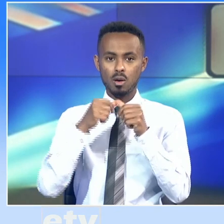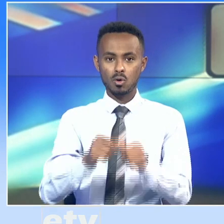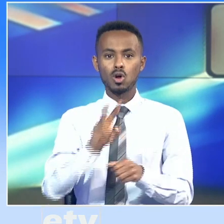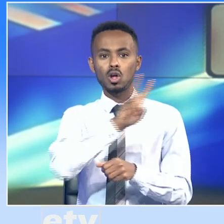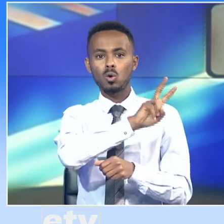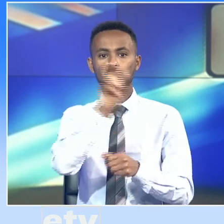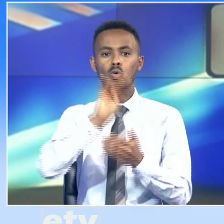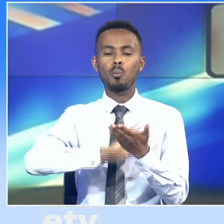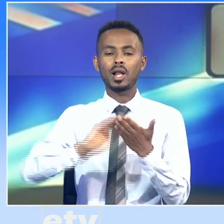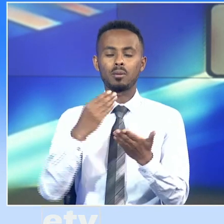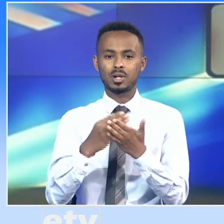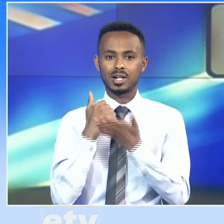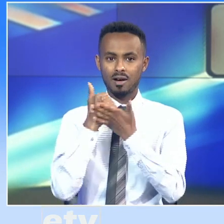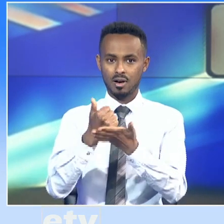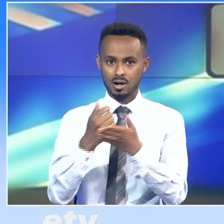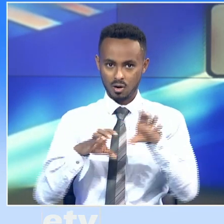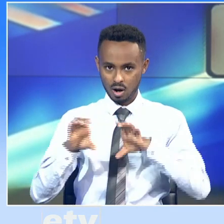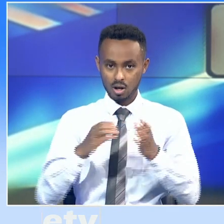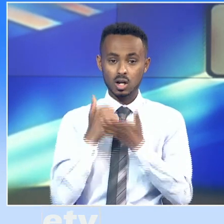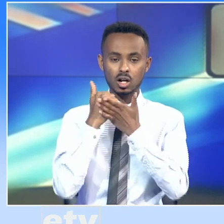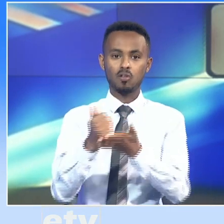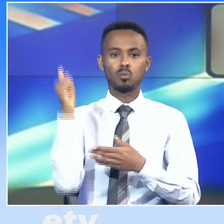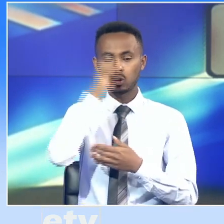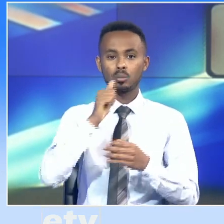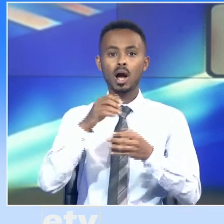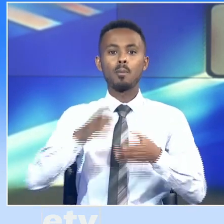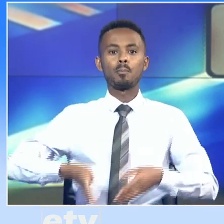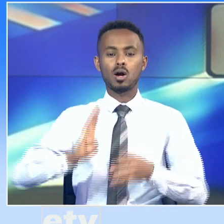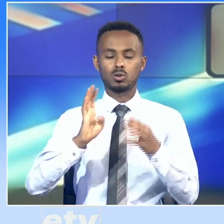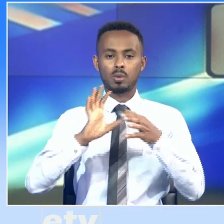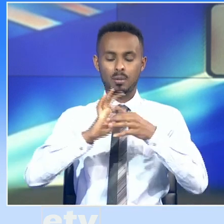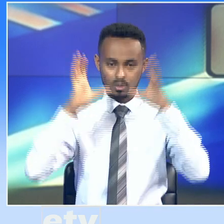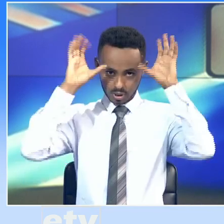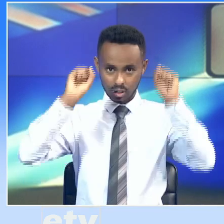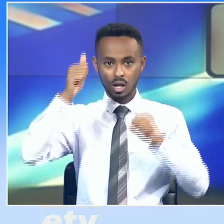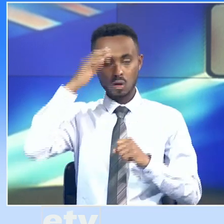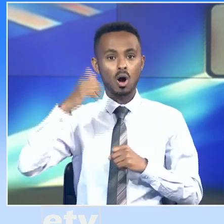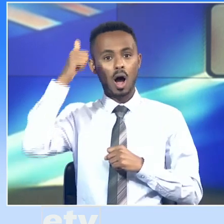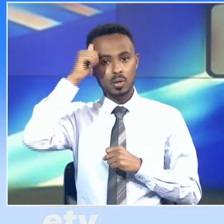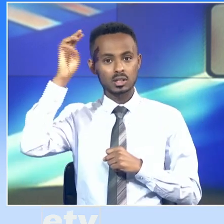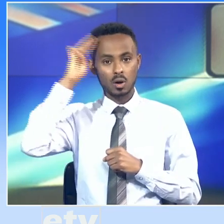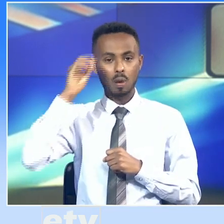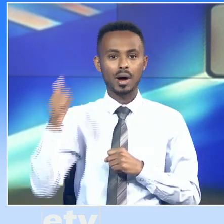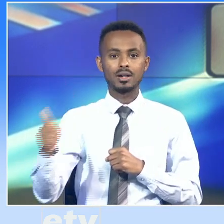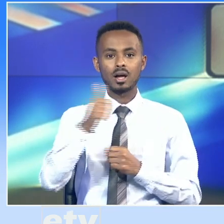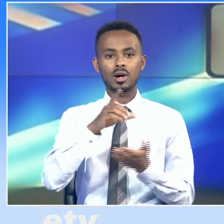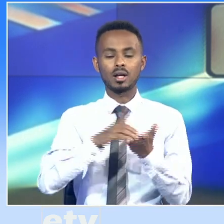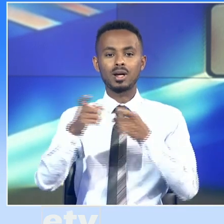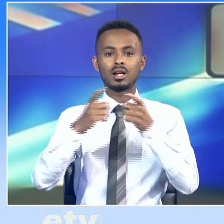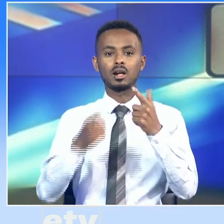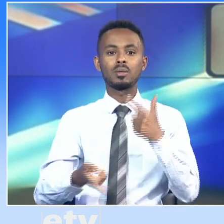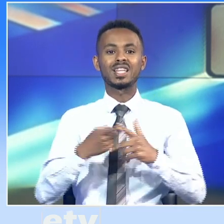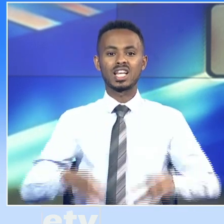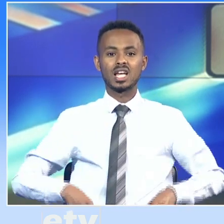የ200 ሚሊዮን ብር ድጋፍ አበርክተዋል። ድጋፉንም በኢትዮጵያ ባንኮች ማህበር ፕሬዝዳንት አቶ አቤ ሳኑና በአዲስ አበባ ከተማ አስተዳደር